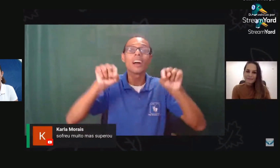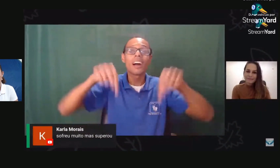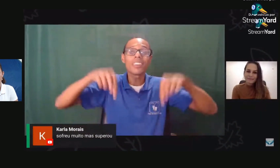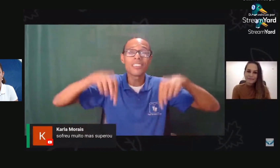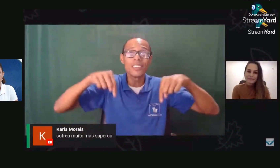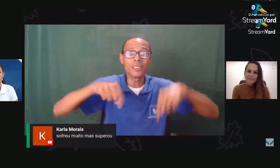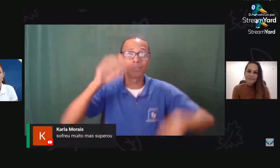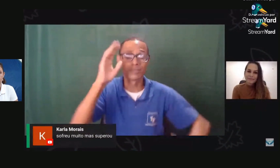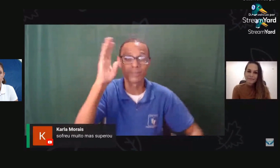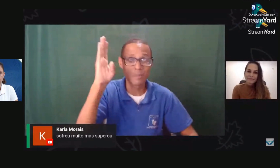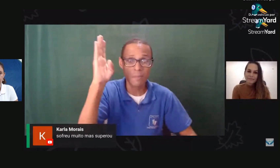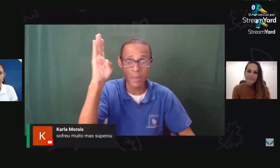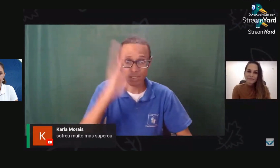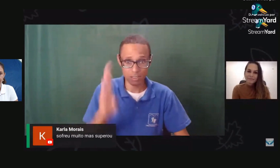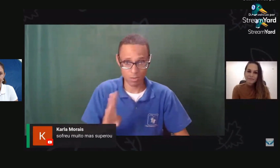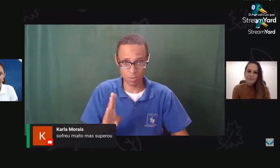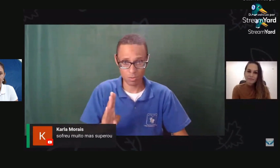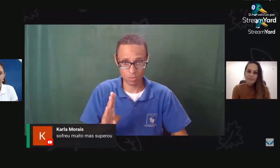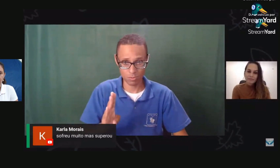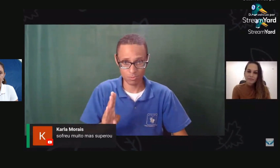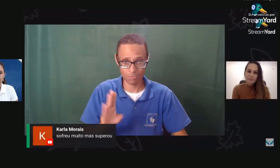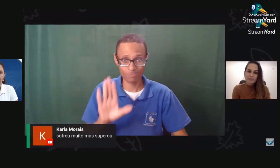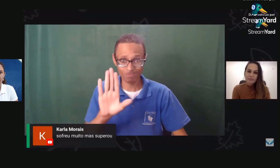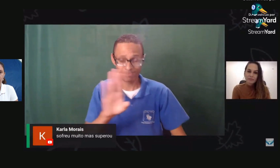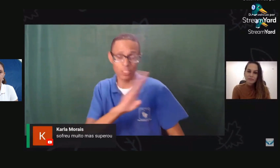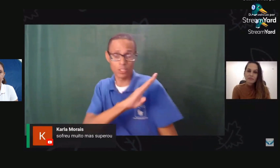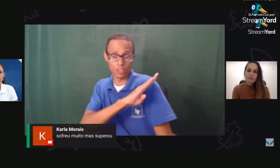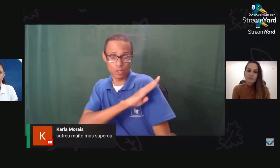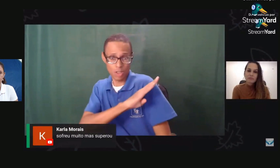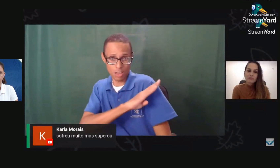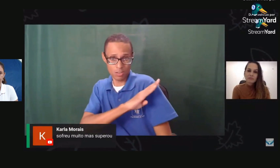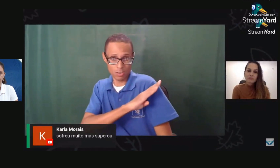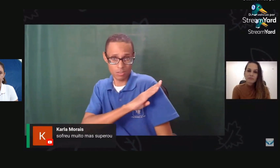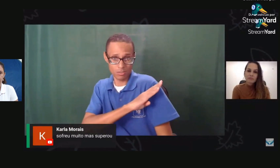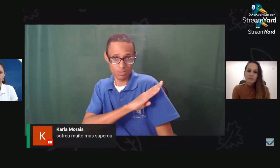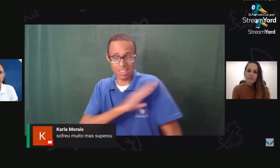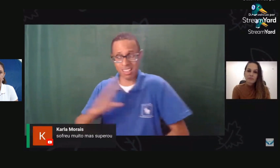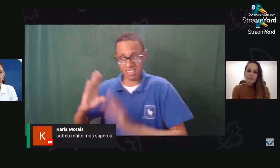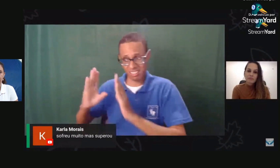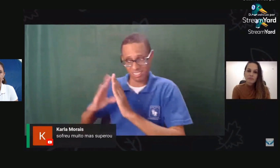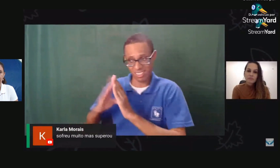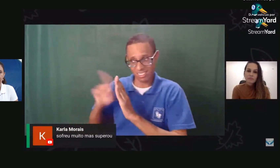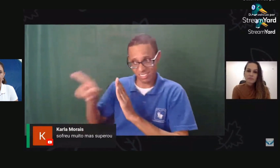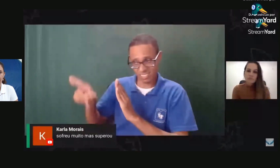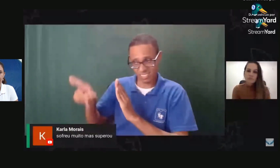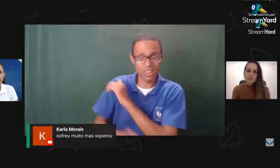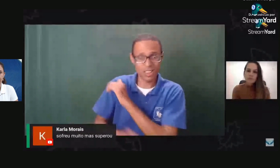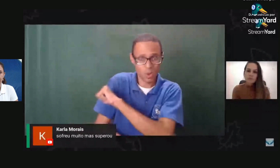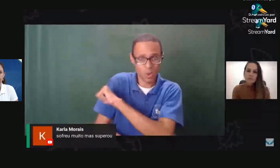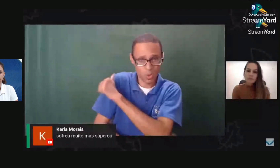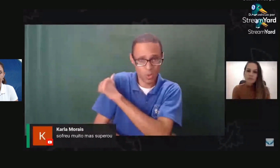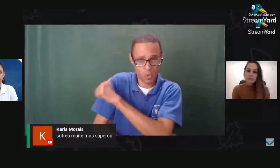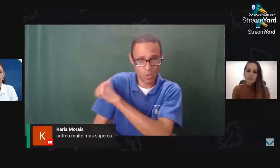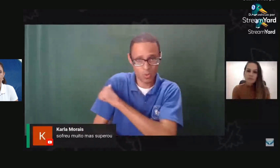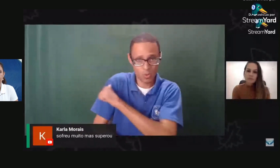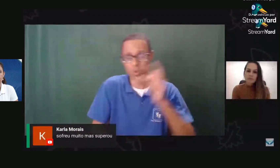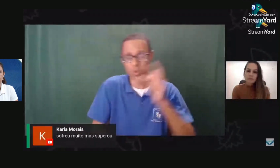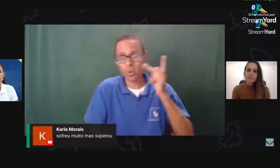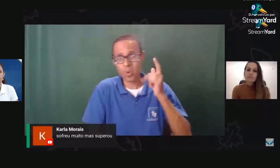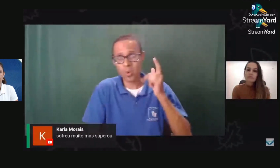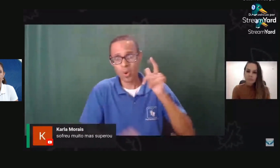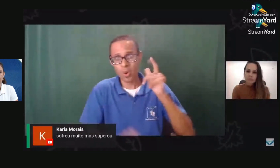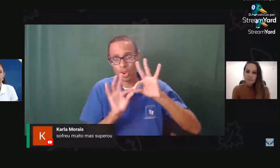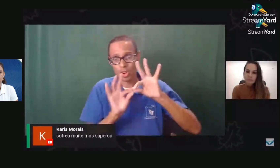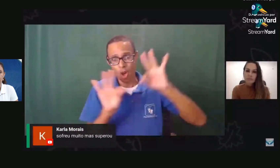só com o curso básico de Libras. E aqui no Brasil, né, que nós